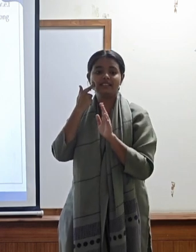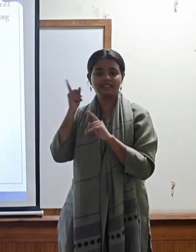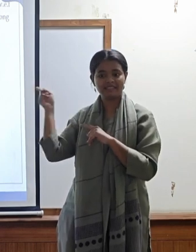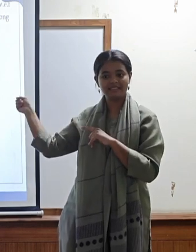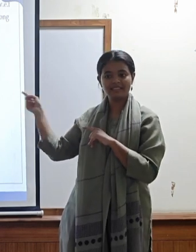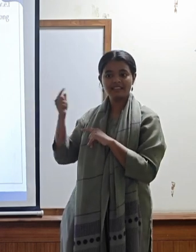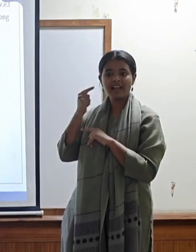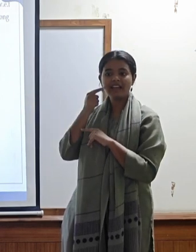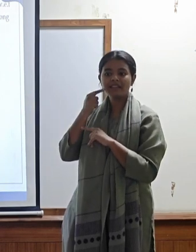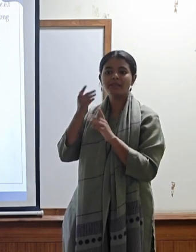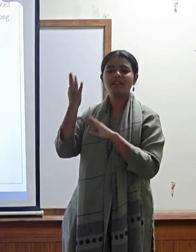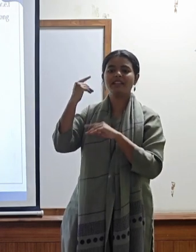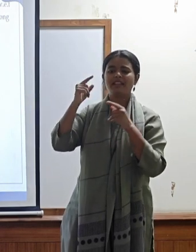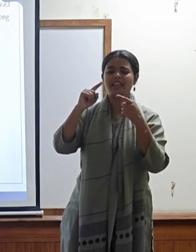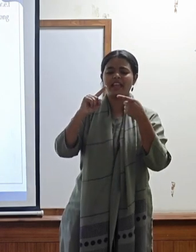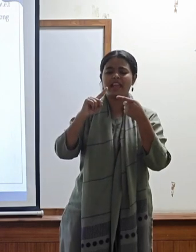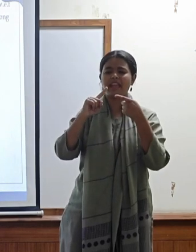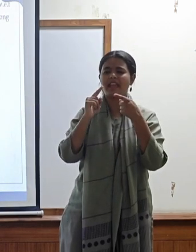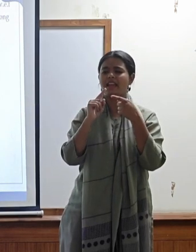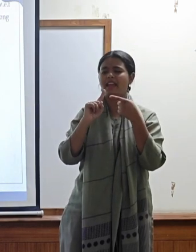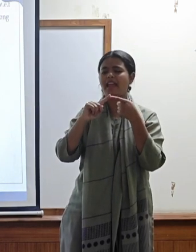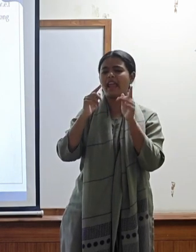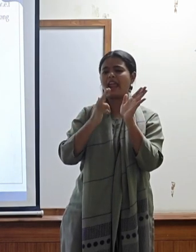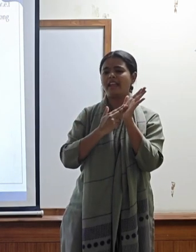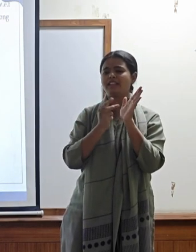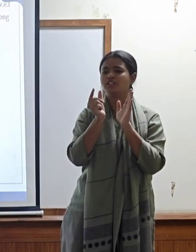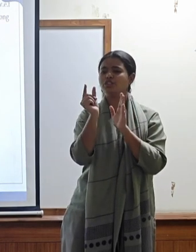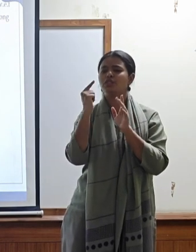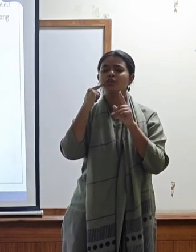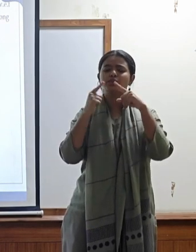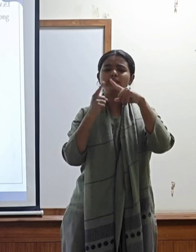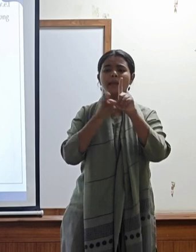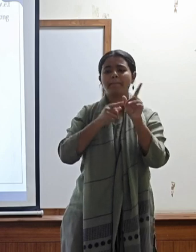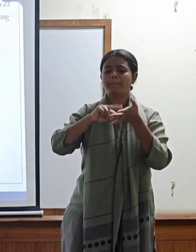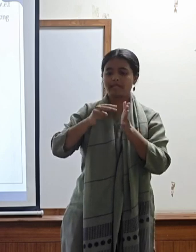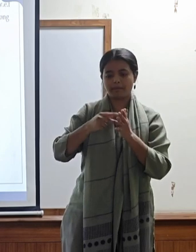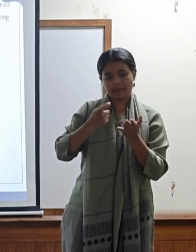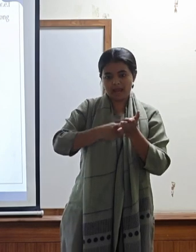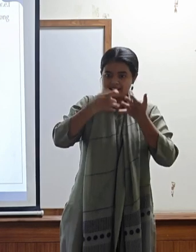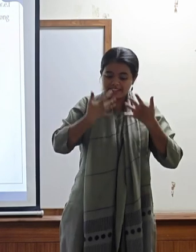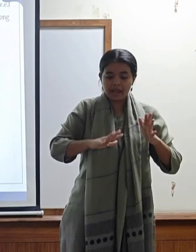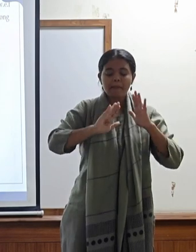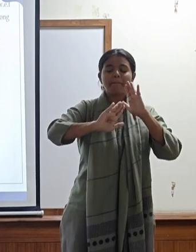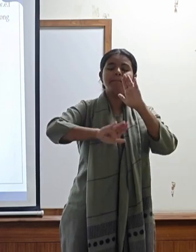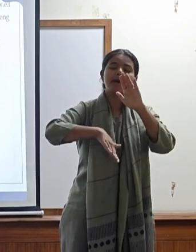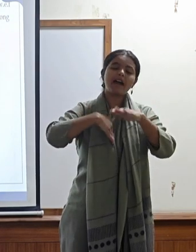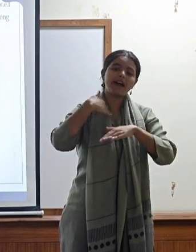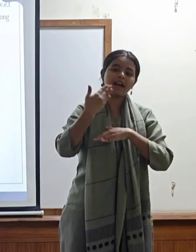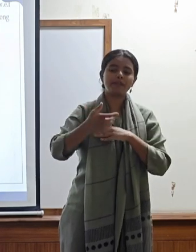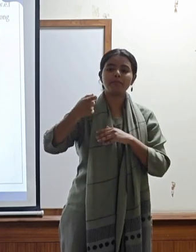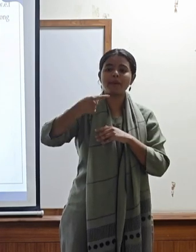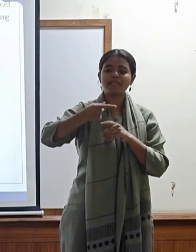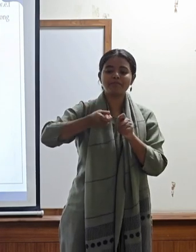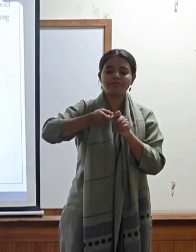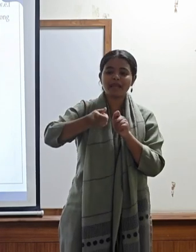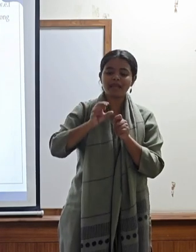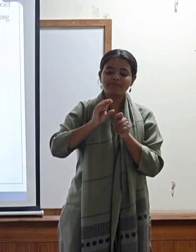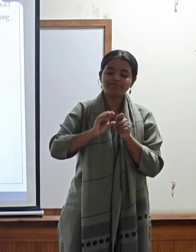था कि आपको रिटायरमेंट के बाद कितना एन्युटी मिलेगा, जो एवरी मंथ आपको सेम मिलता है. बट अंडर